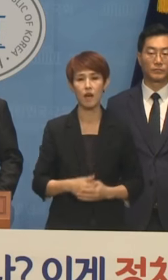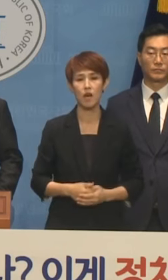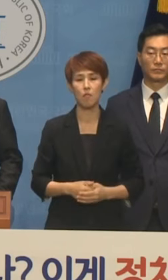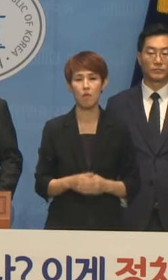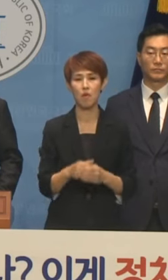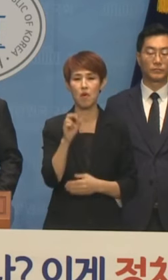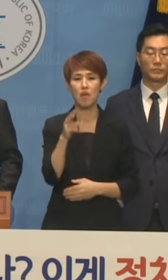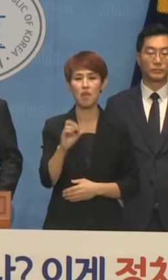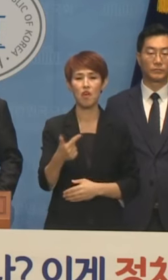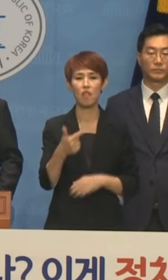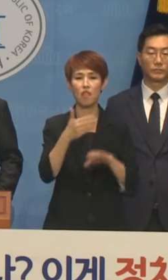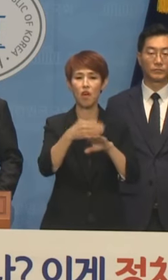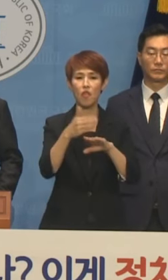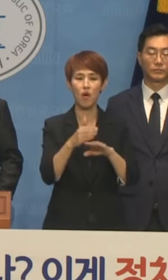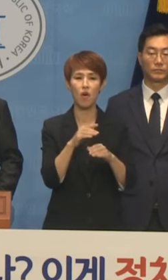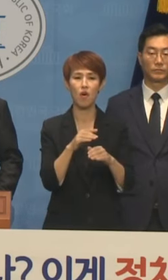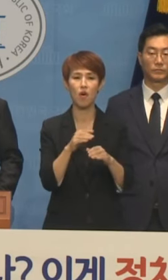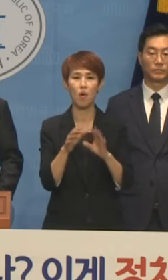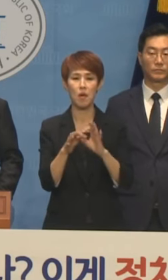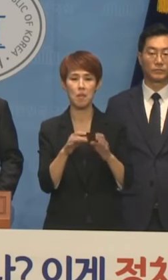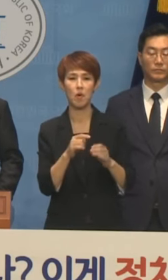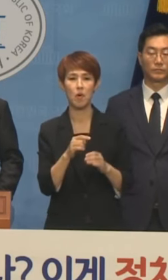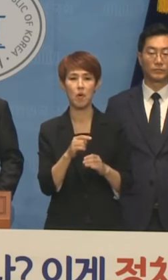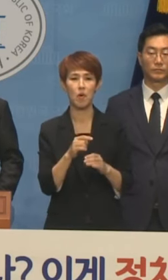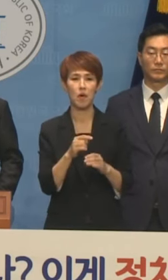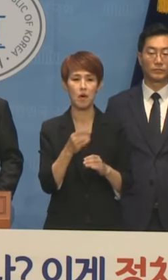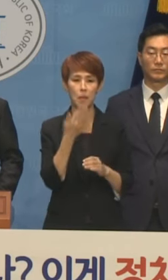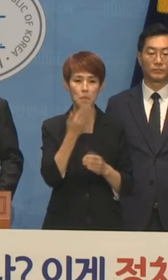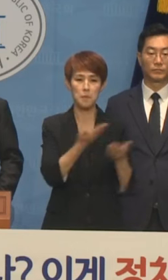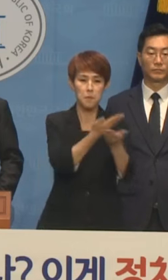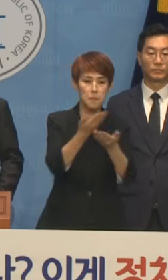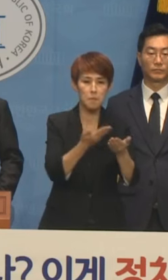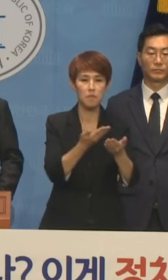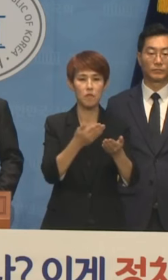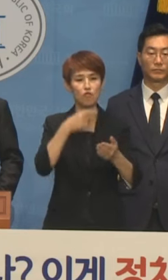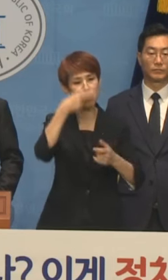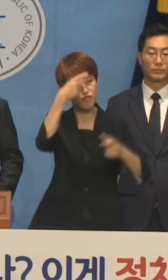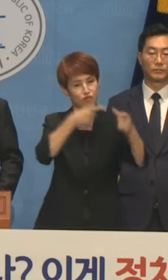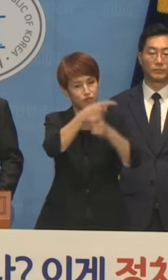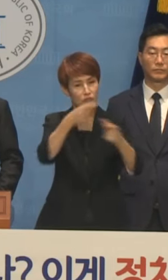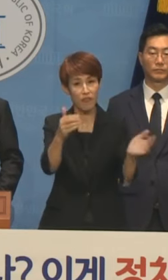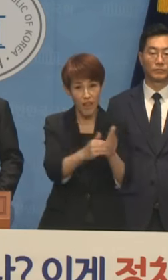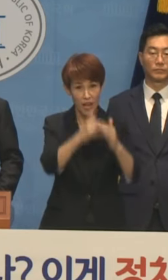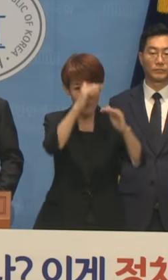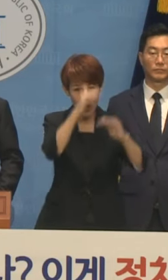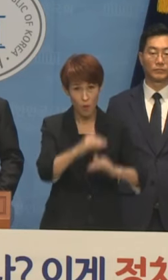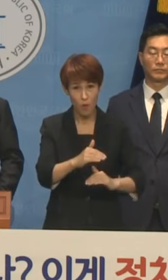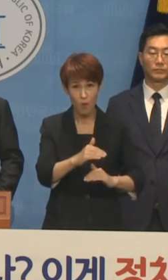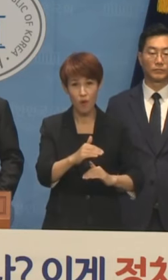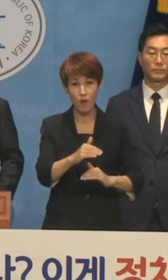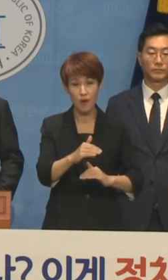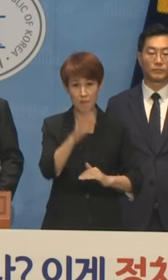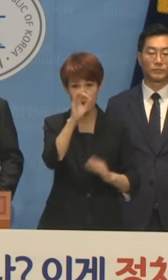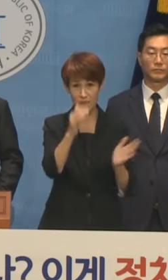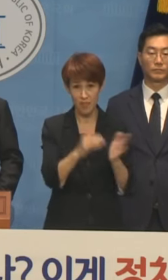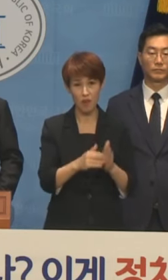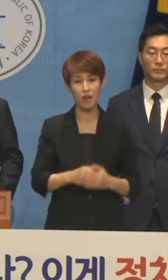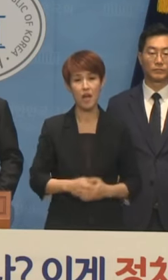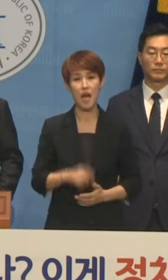연호 술판 회유 공작을 벌였다는 보도와 관련해서 이 같은 일들이 단순히 그냥